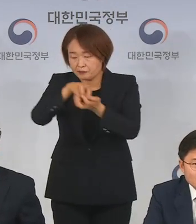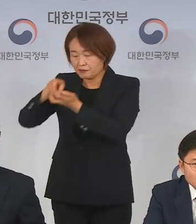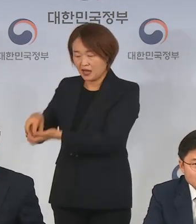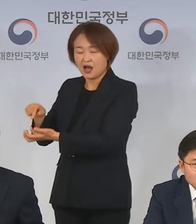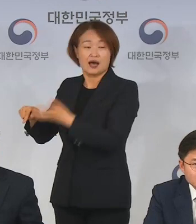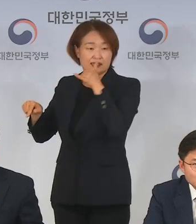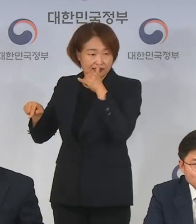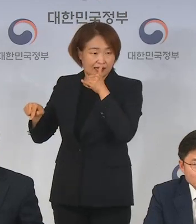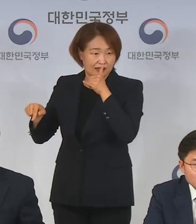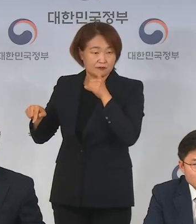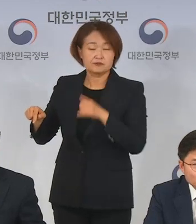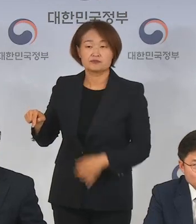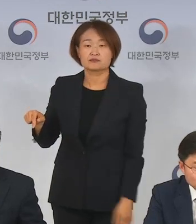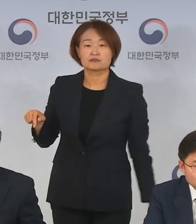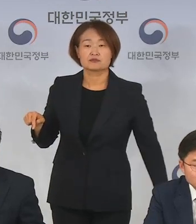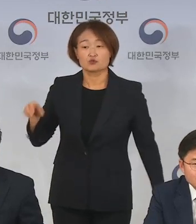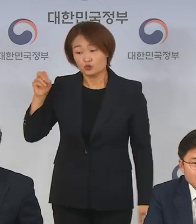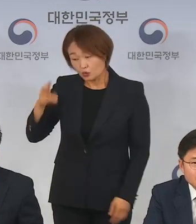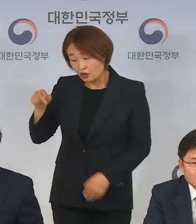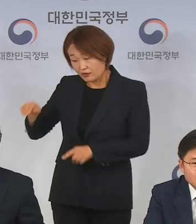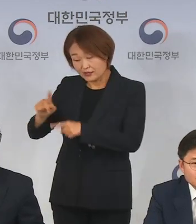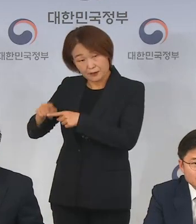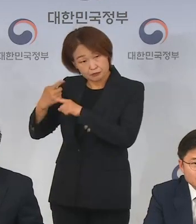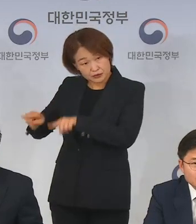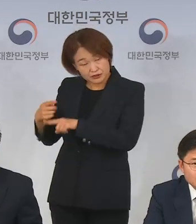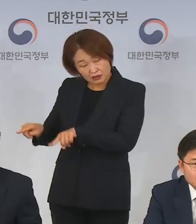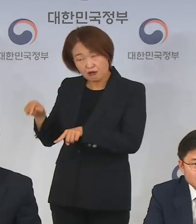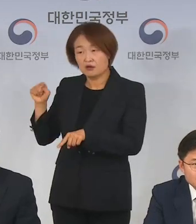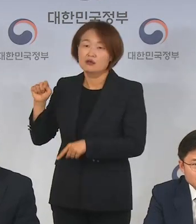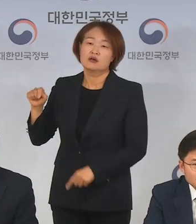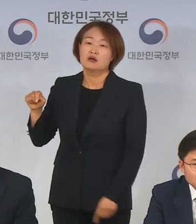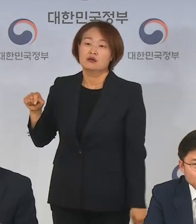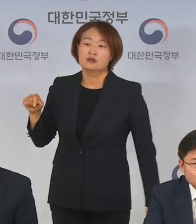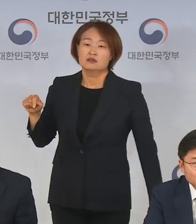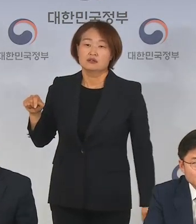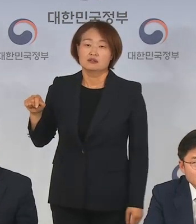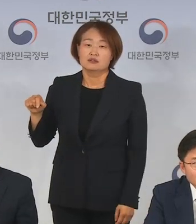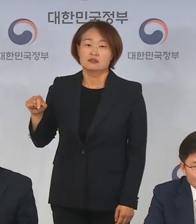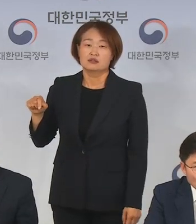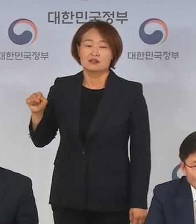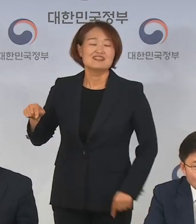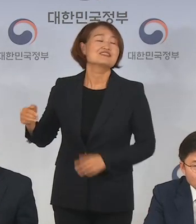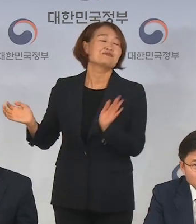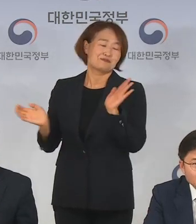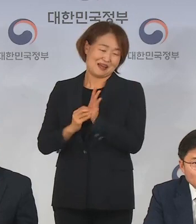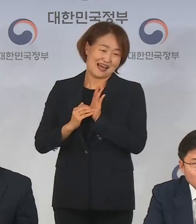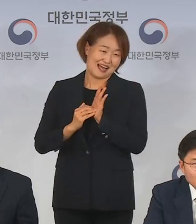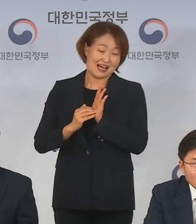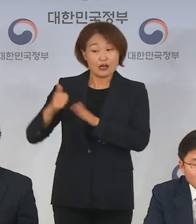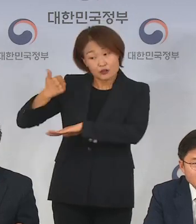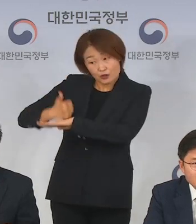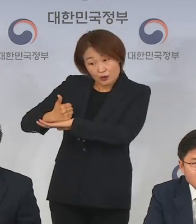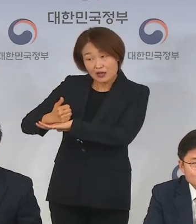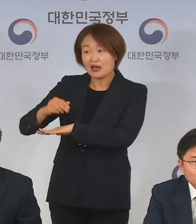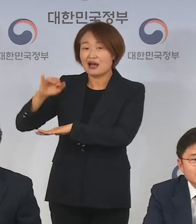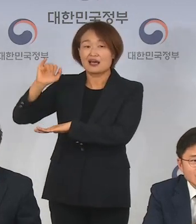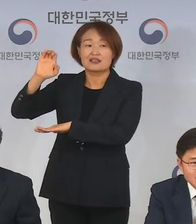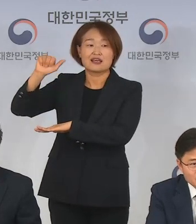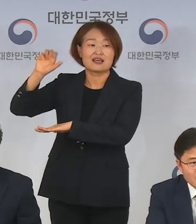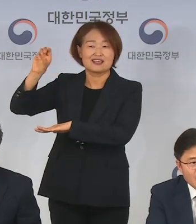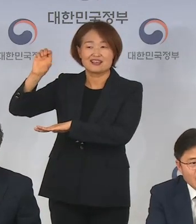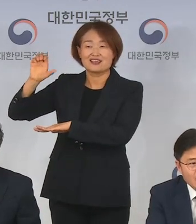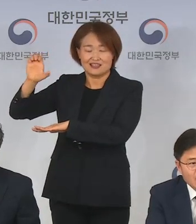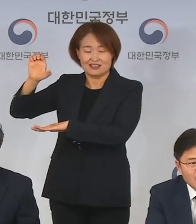오염수와 관련된 시료에 대한 분석은 저희들이 분석은 끝냈고 그 결과를 IAEA에